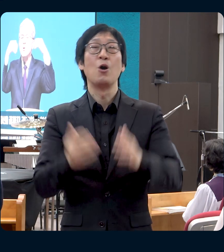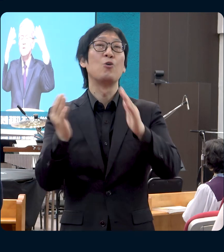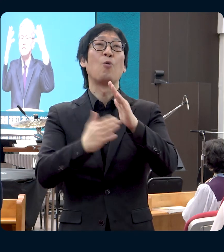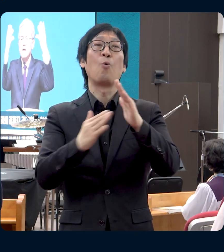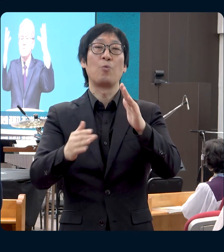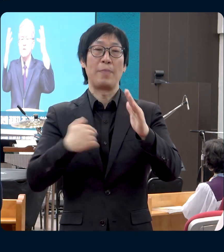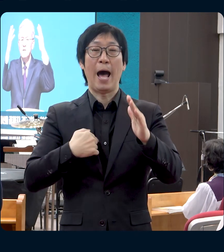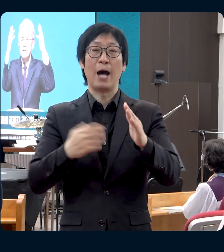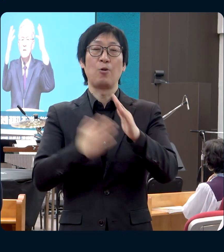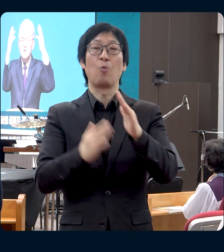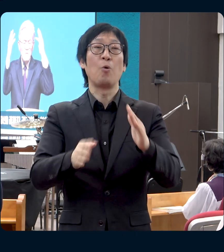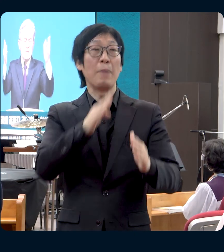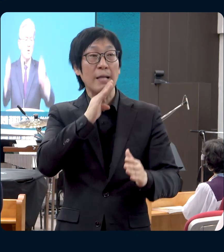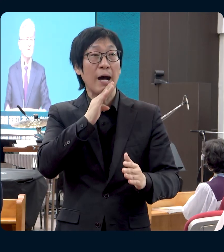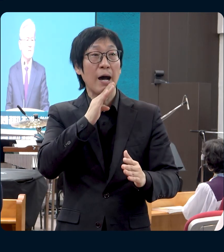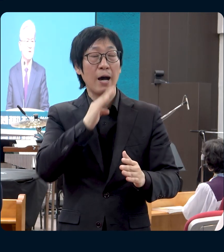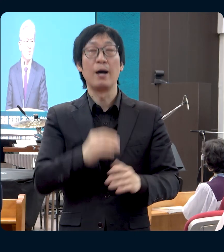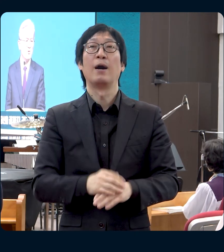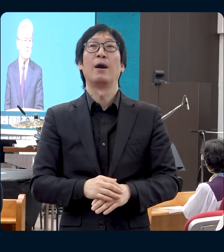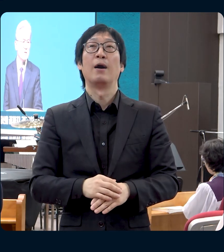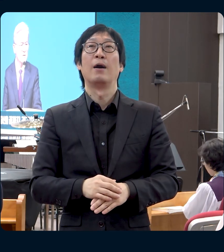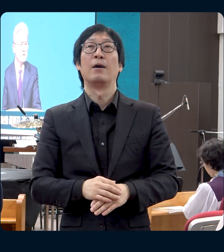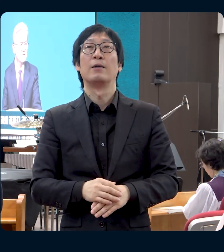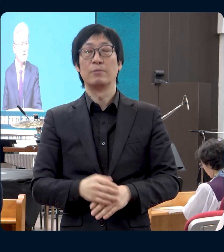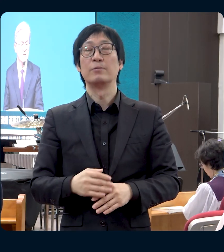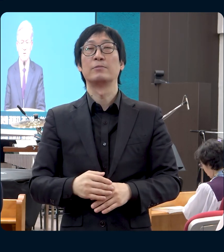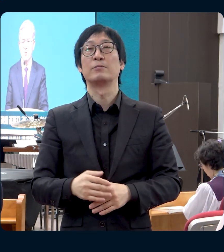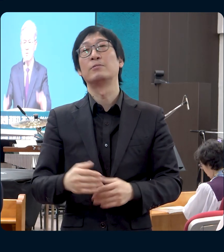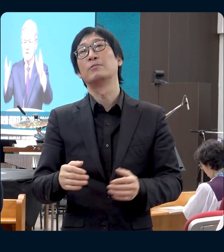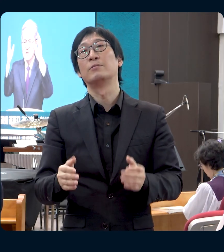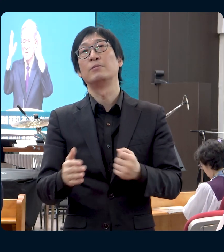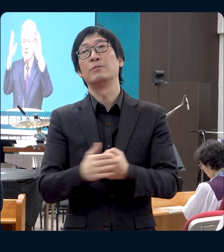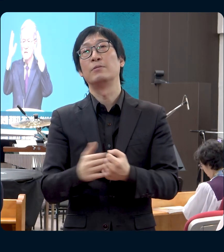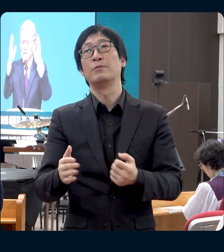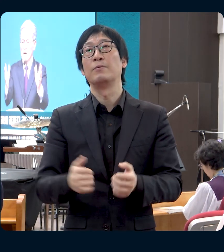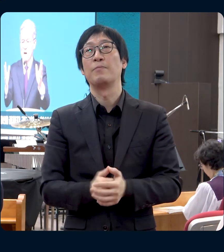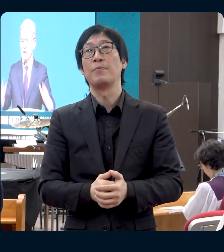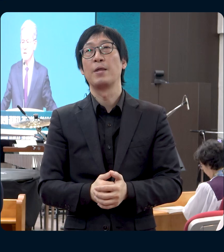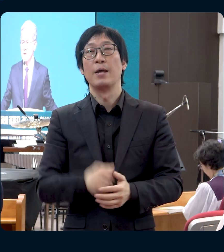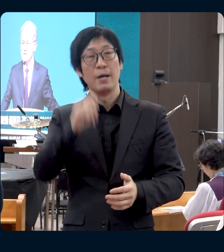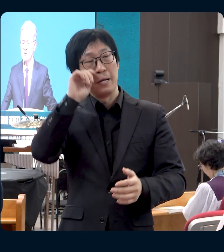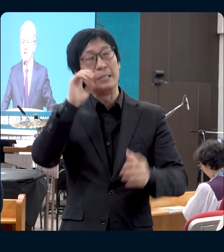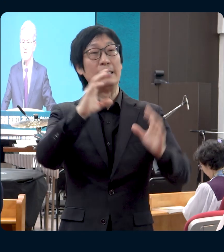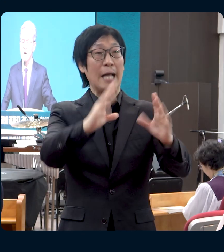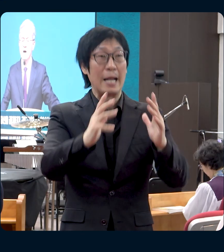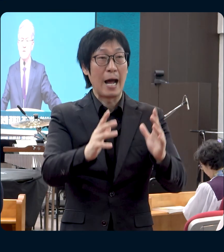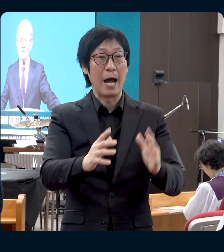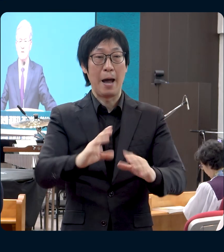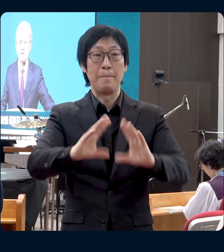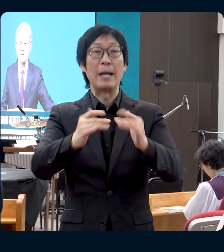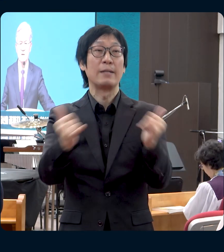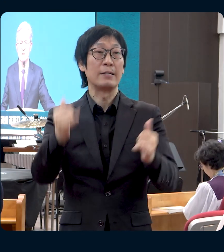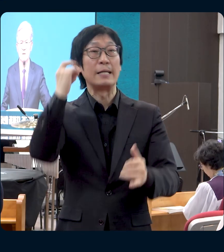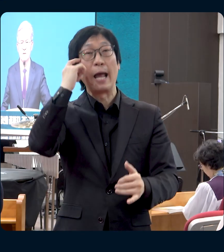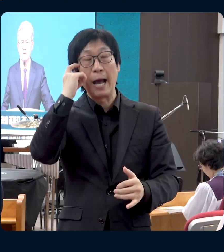성도라고 떠올리는 사람들, 정말 기도할 사람들을 떠올리면서, 그리고 이 나라, 이 백성을